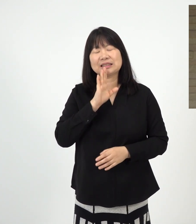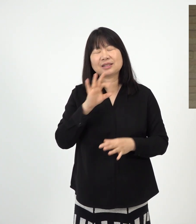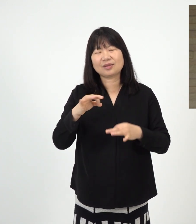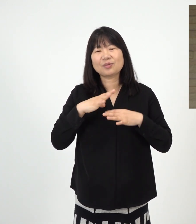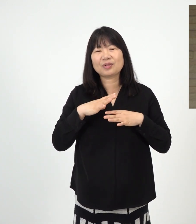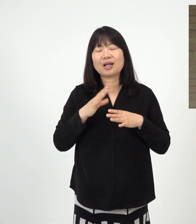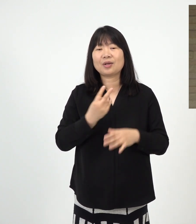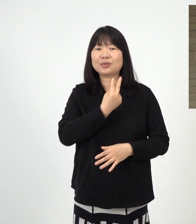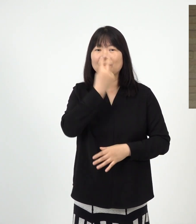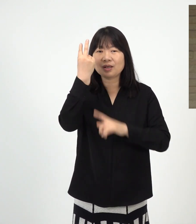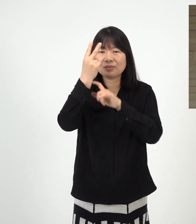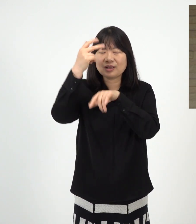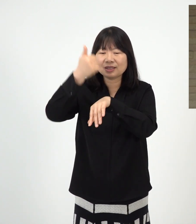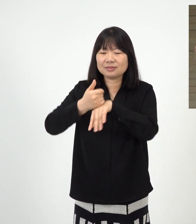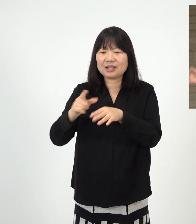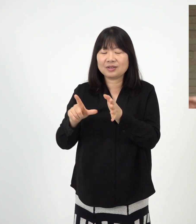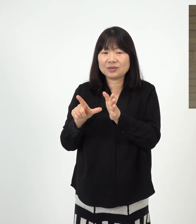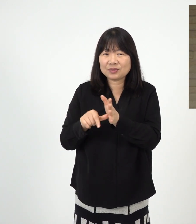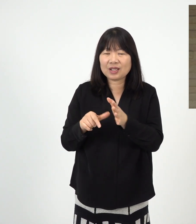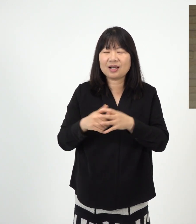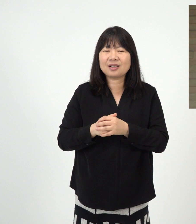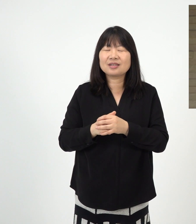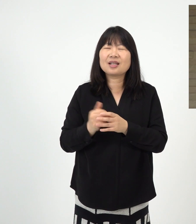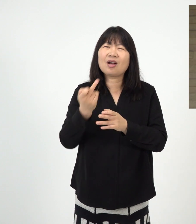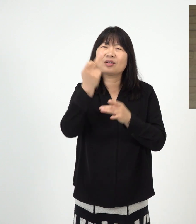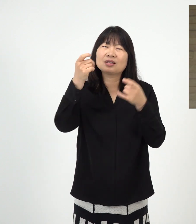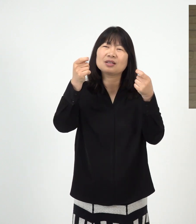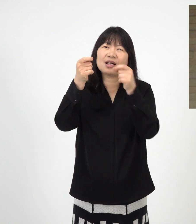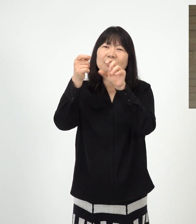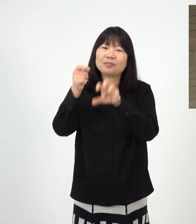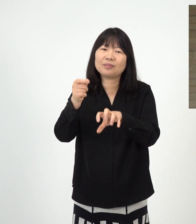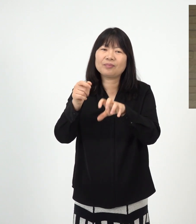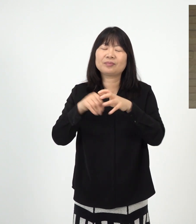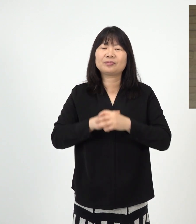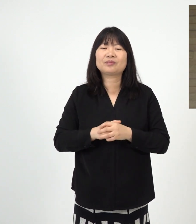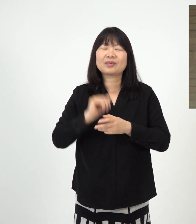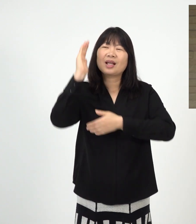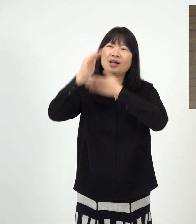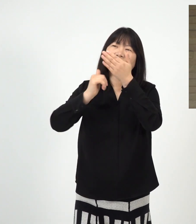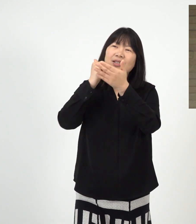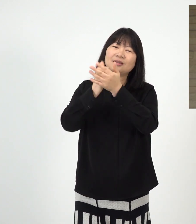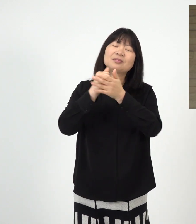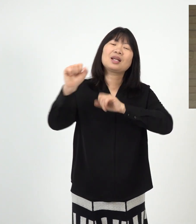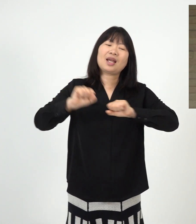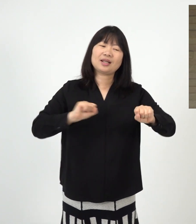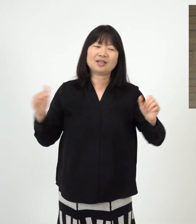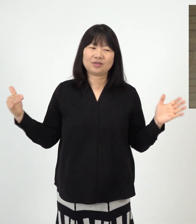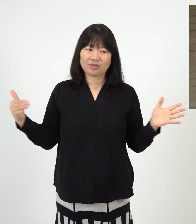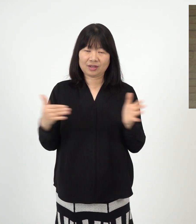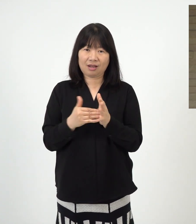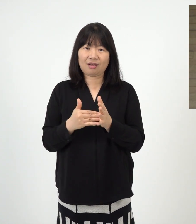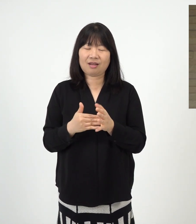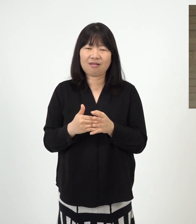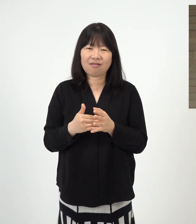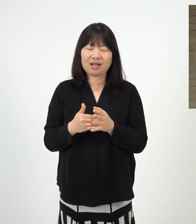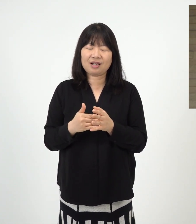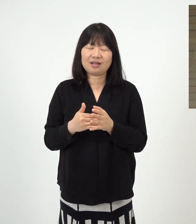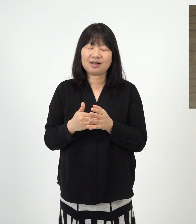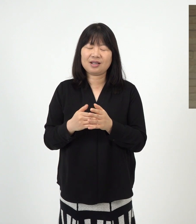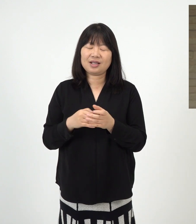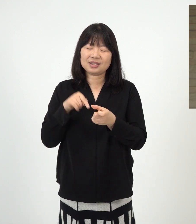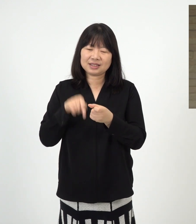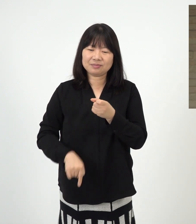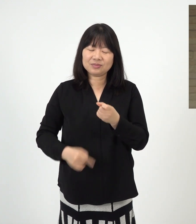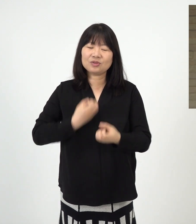놀랍게도 요셉은 마지막 순간에 형들 앞에서 하나님이 하셨다고 깊은